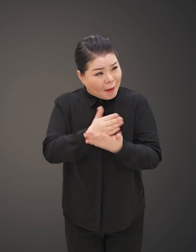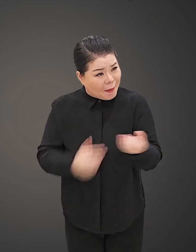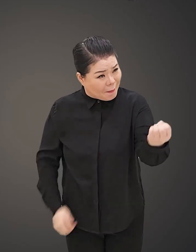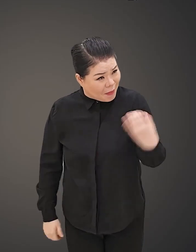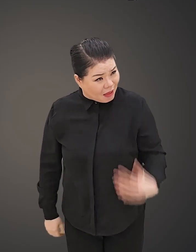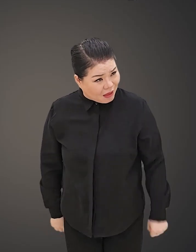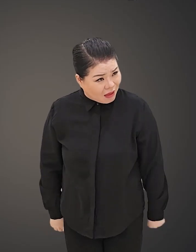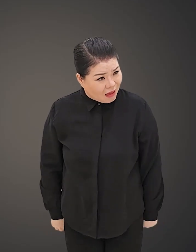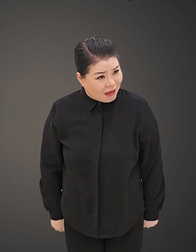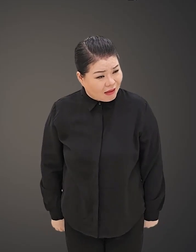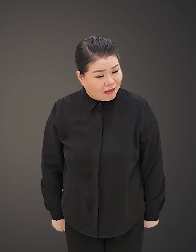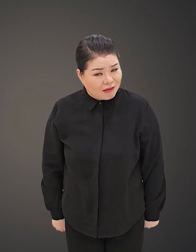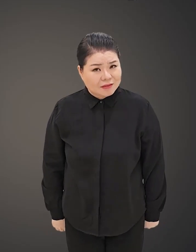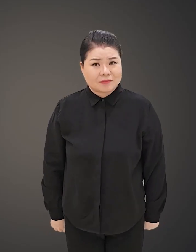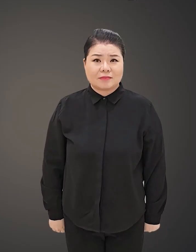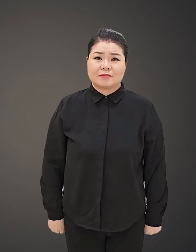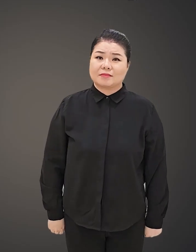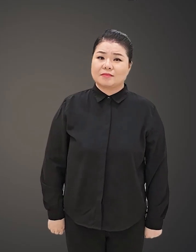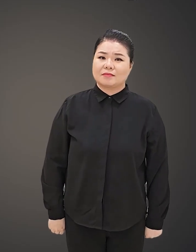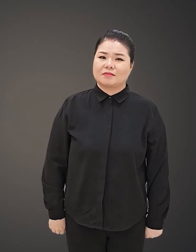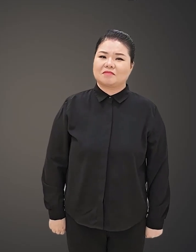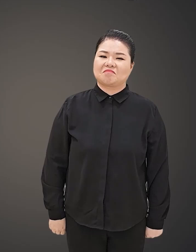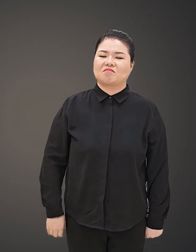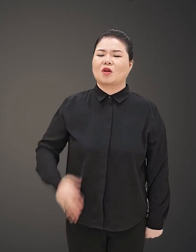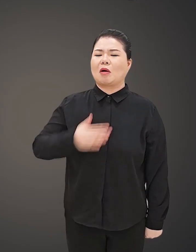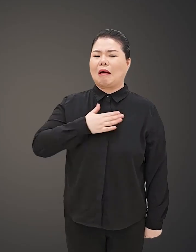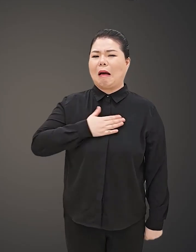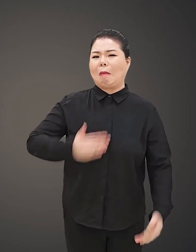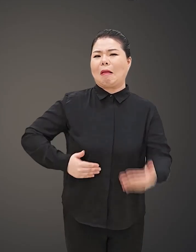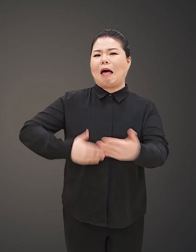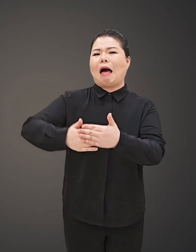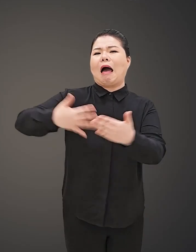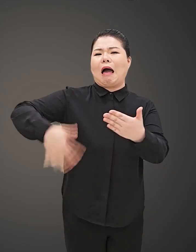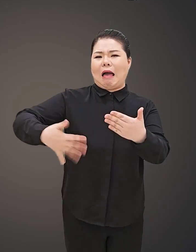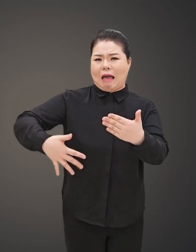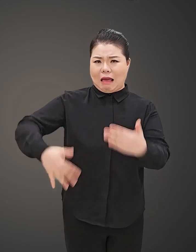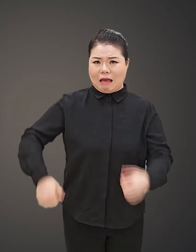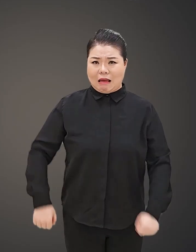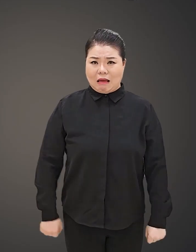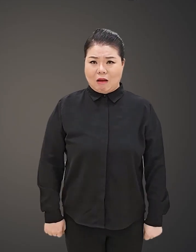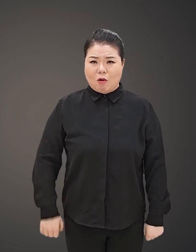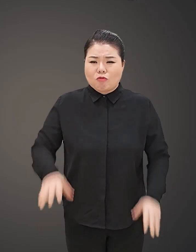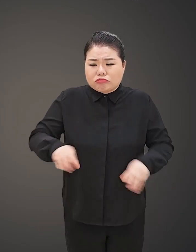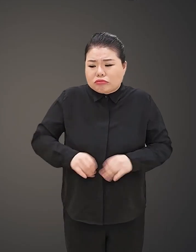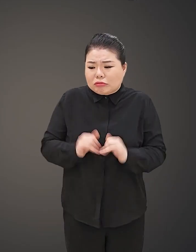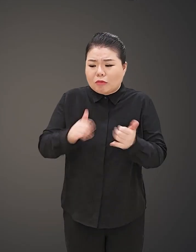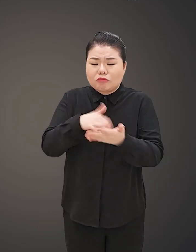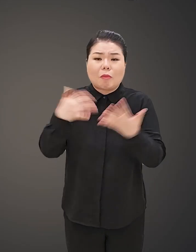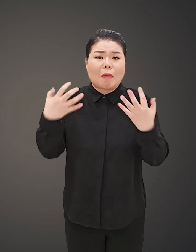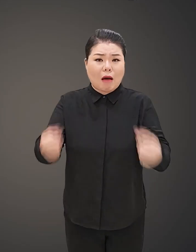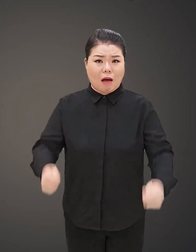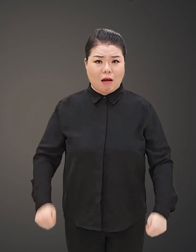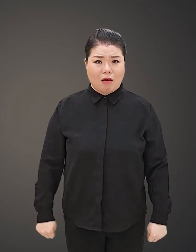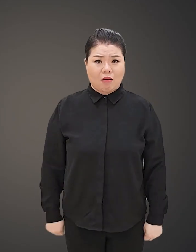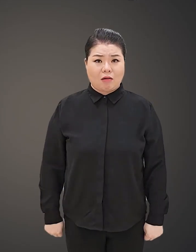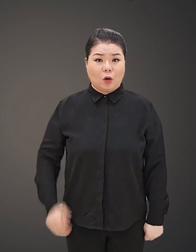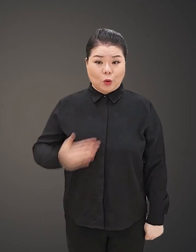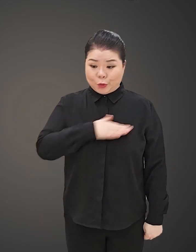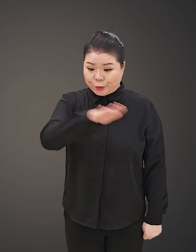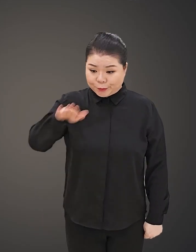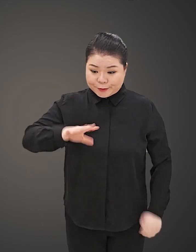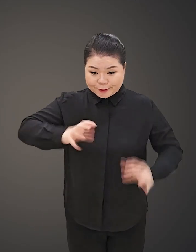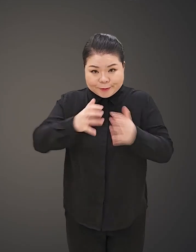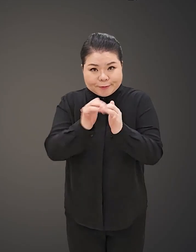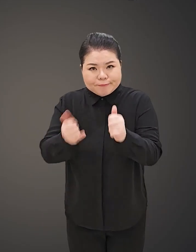나온다고 그걸 중단하라고? 우린 아직 굶는 사람들이 많다고. 우리 국민